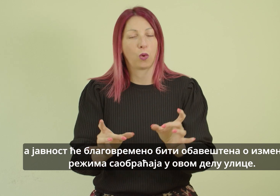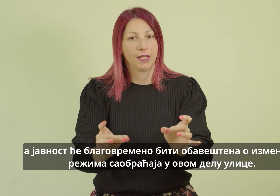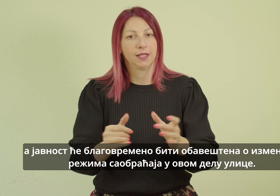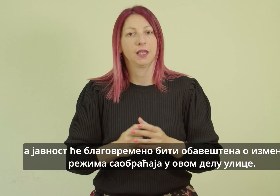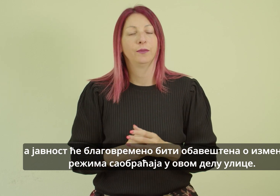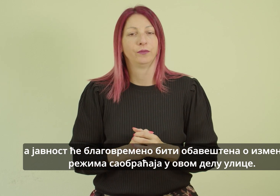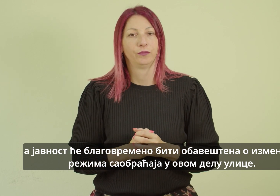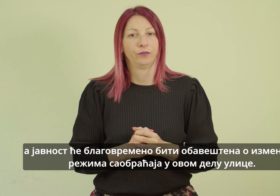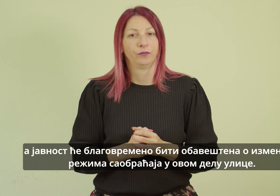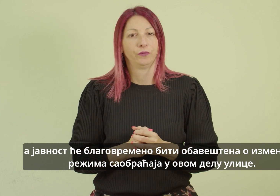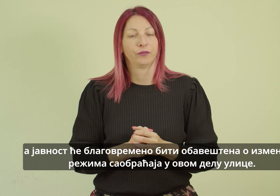ulice.